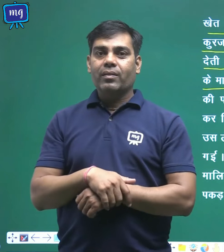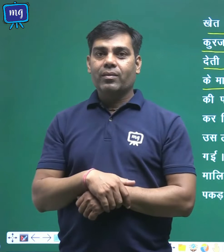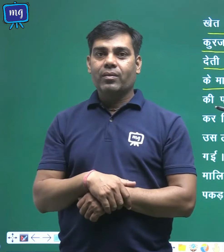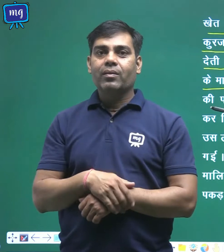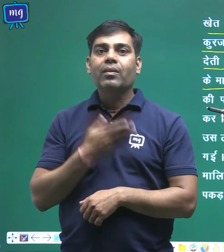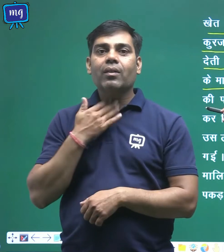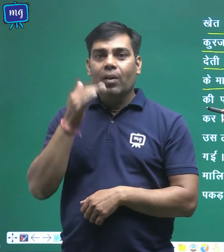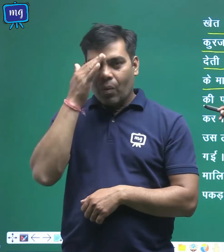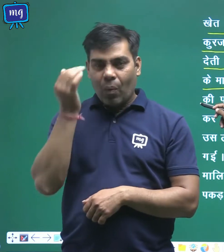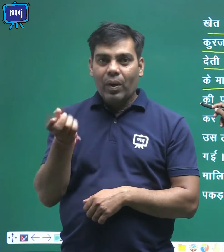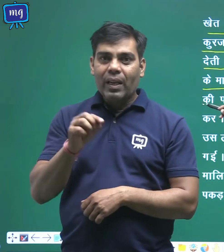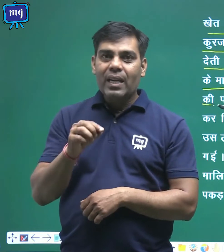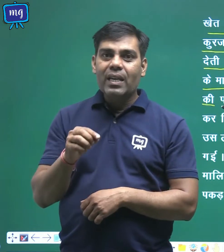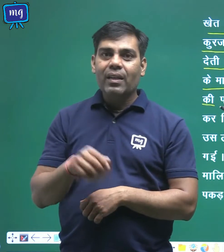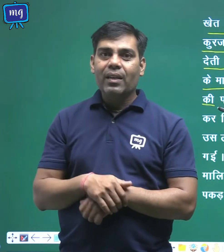गुड़ की